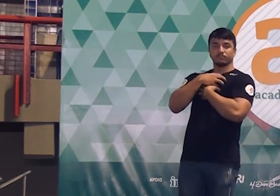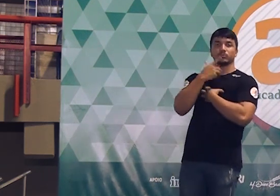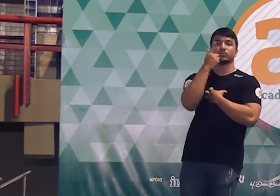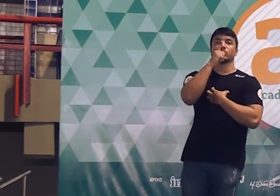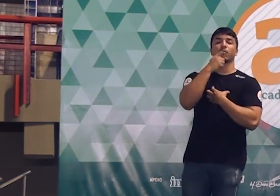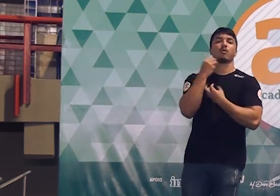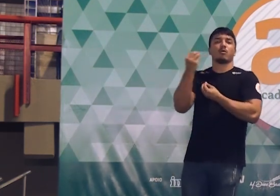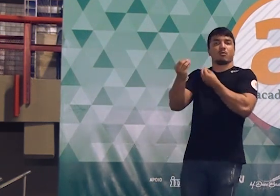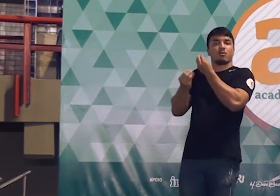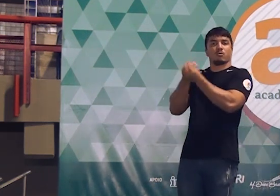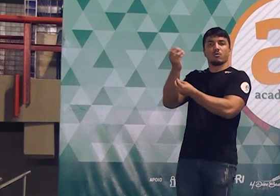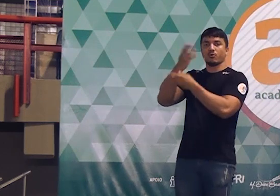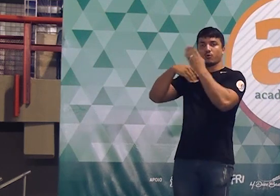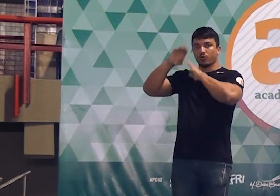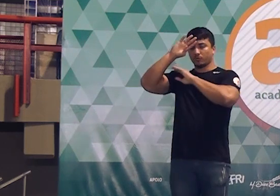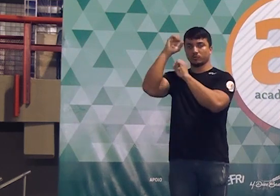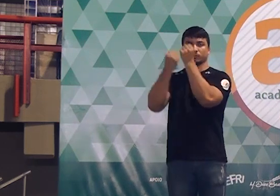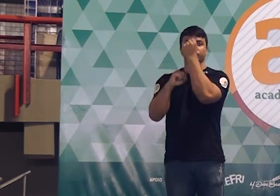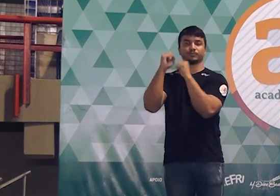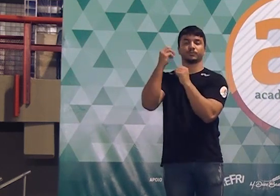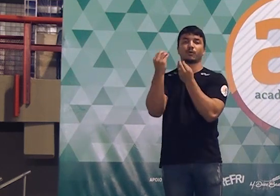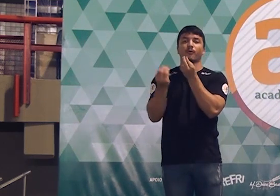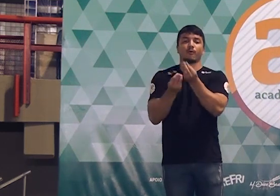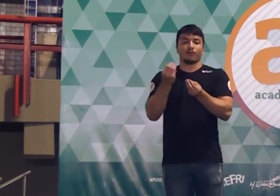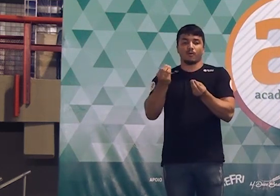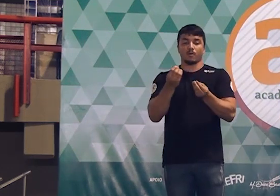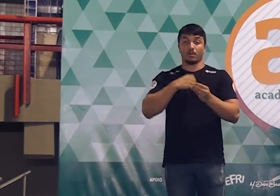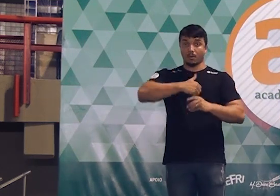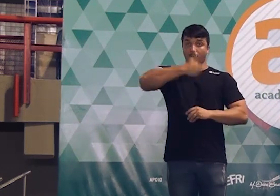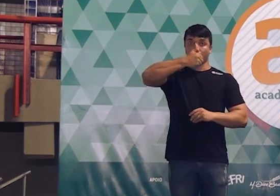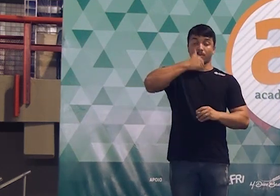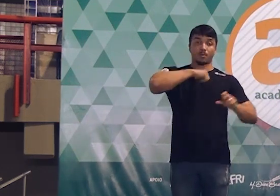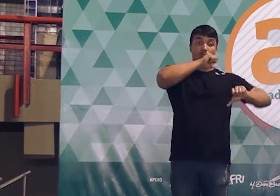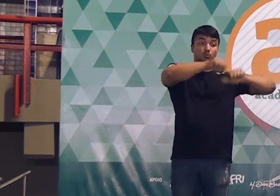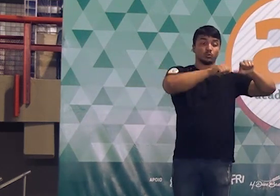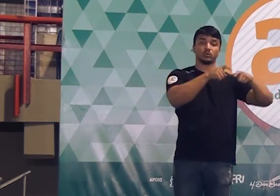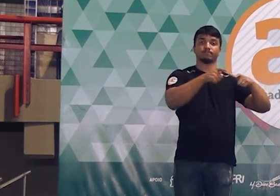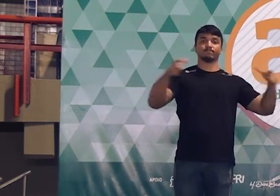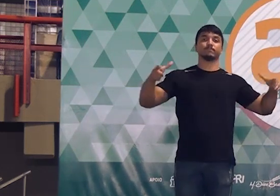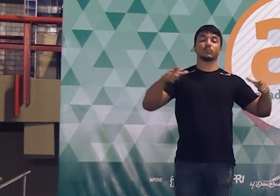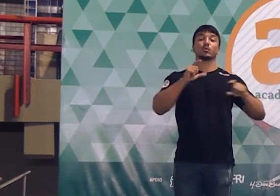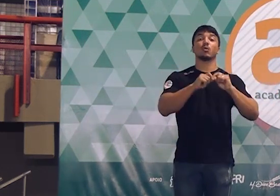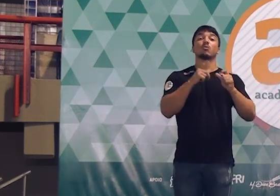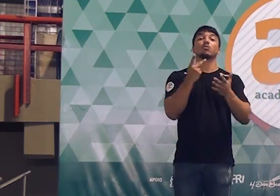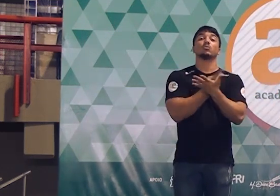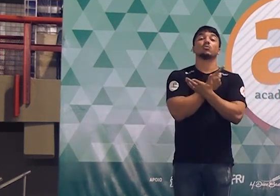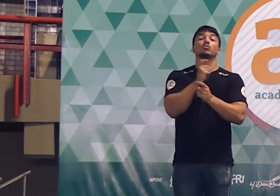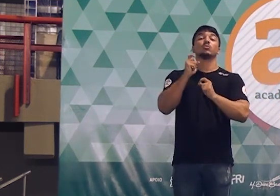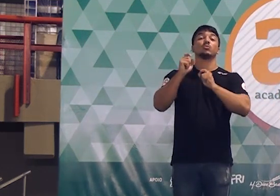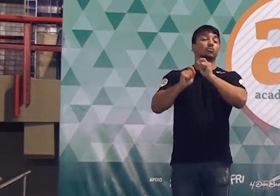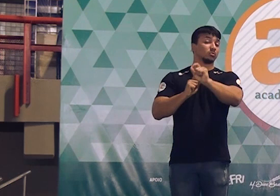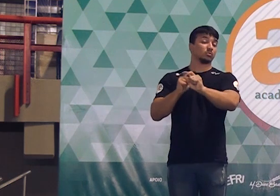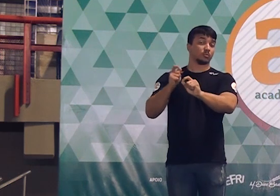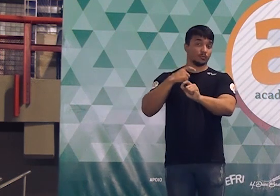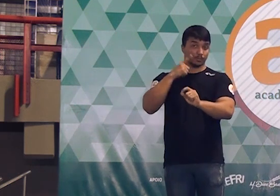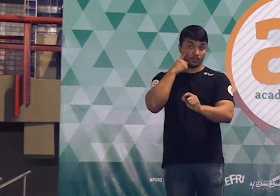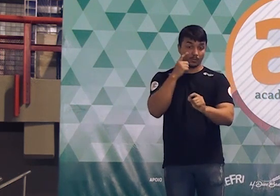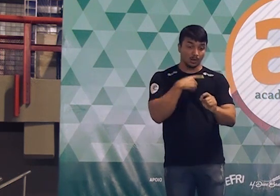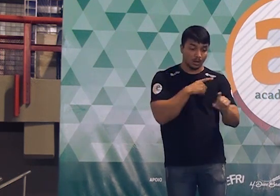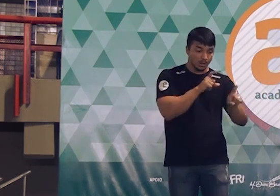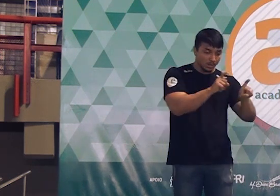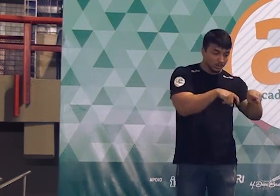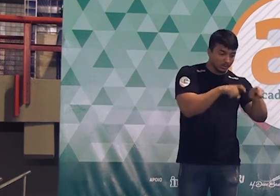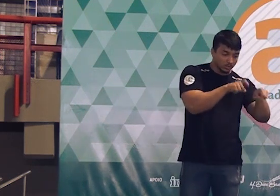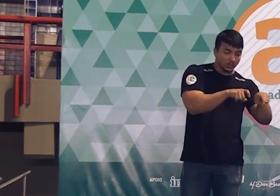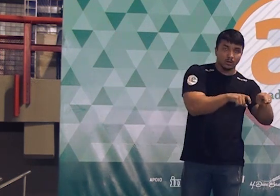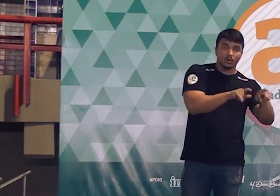trouxe de diferente para o espaço geográfico? A primeira grande mudança, a gente mudou do campo para a